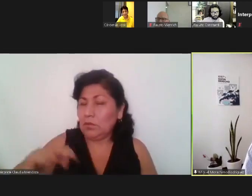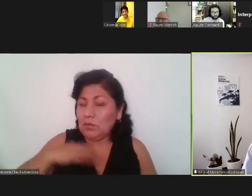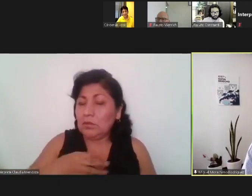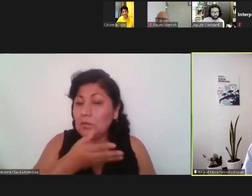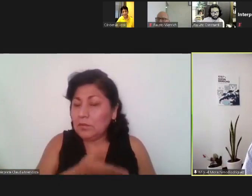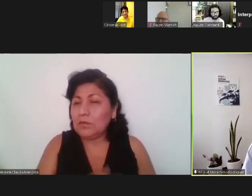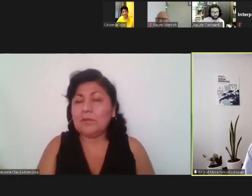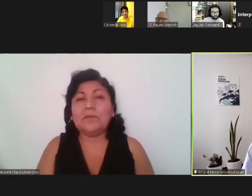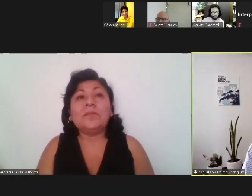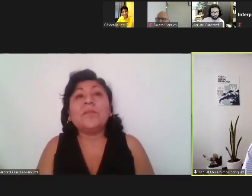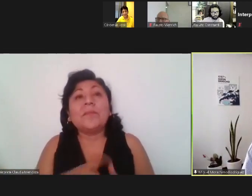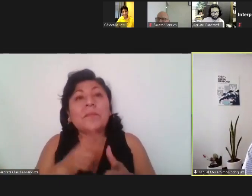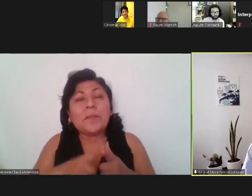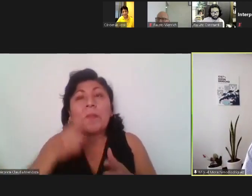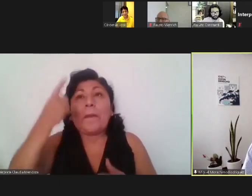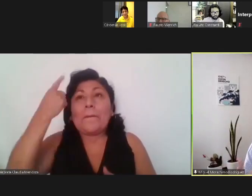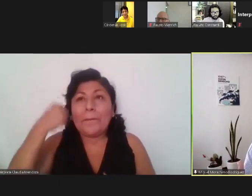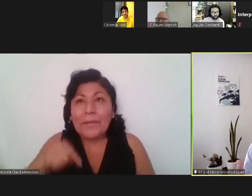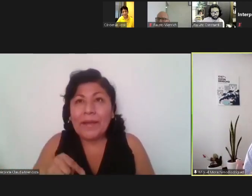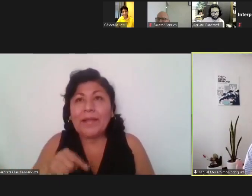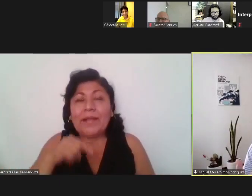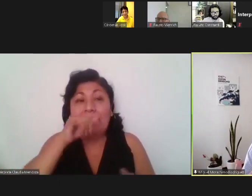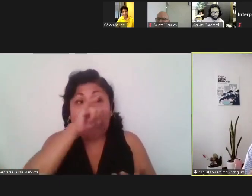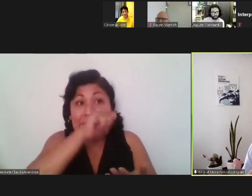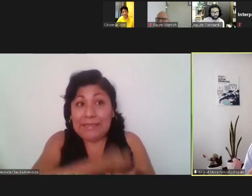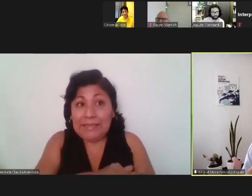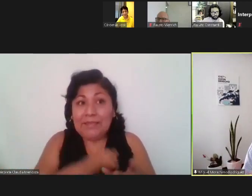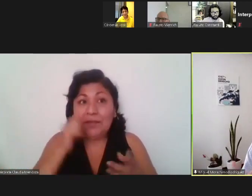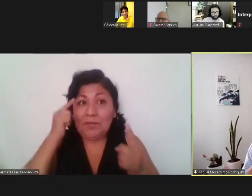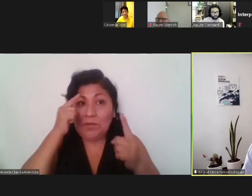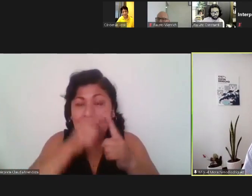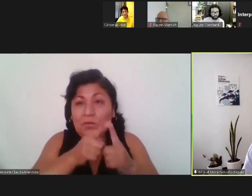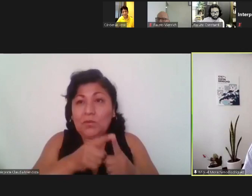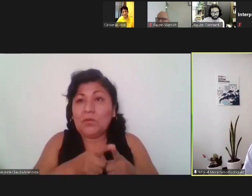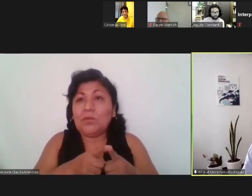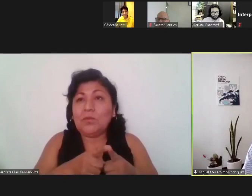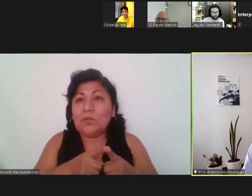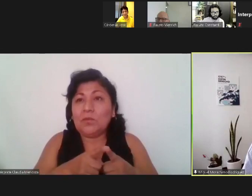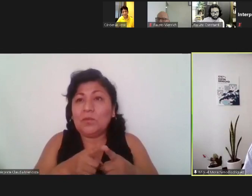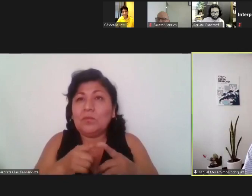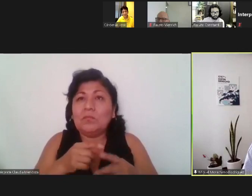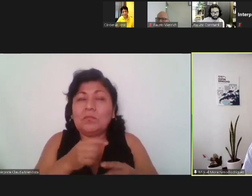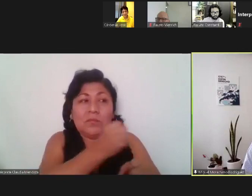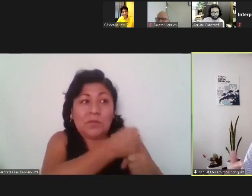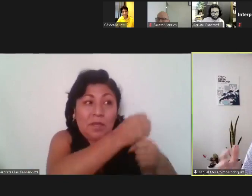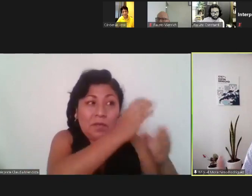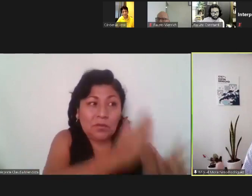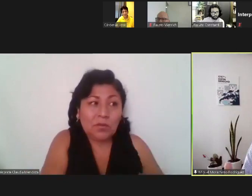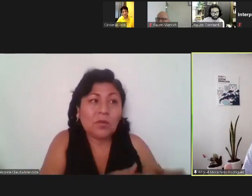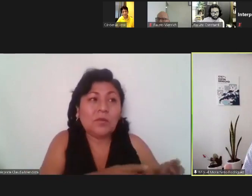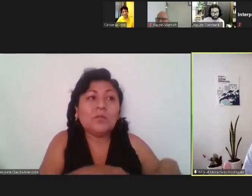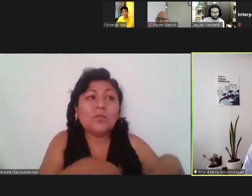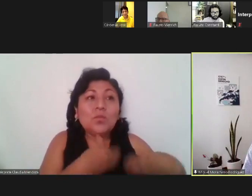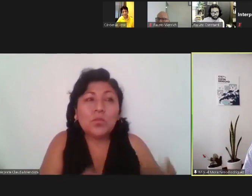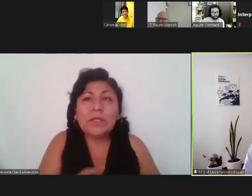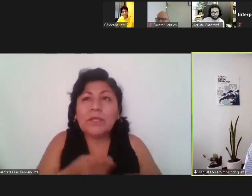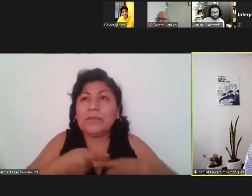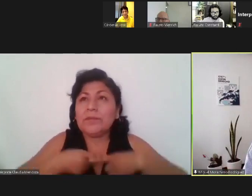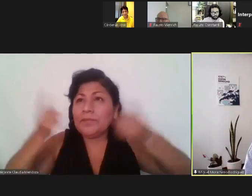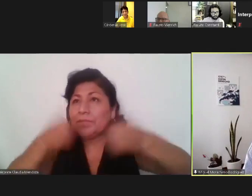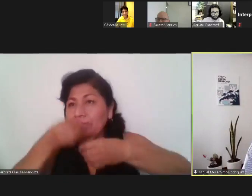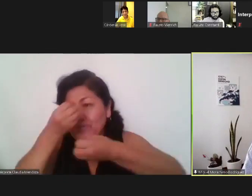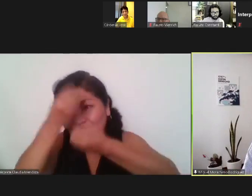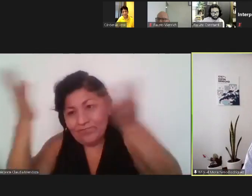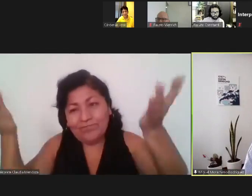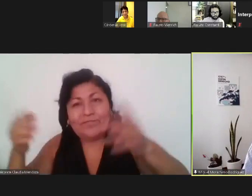usos y de intenciones de difusión que tienen los creadores, es que se crearon las licencias Creative